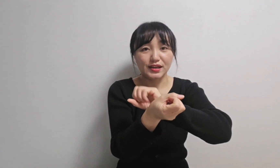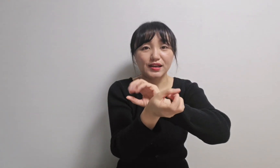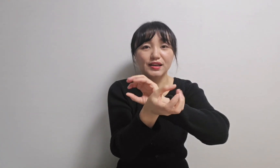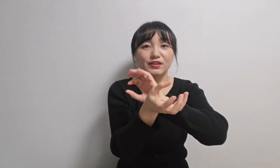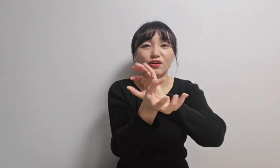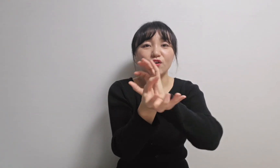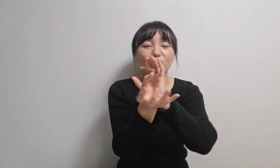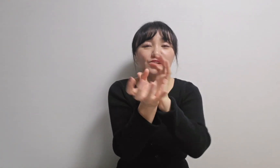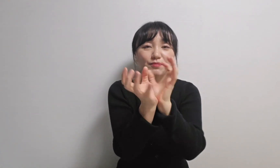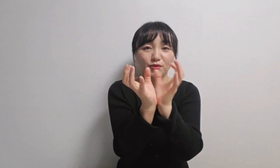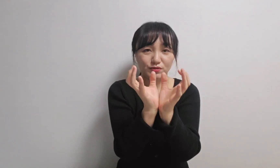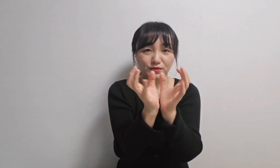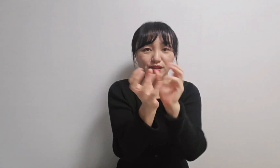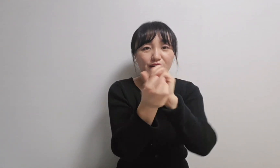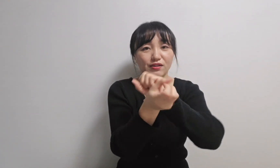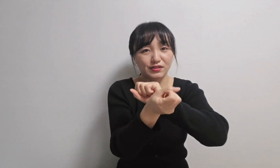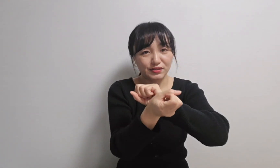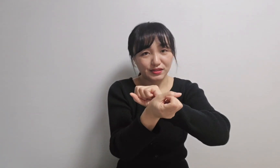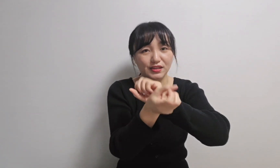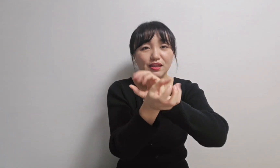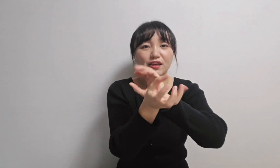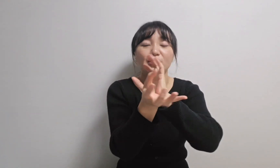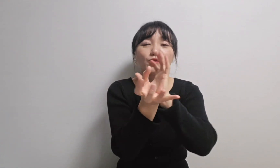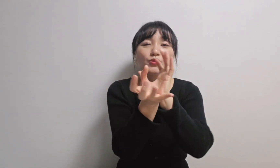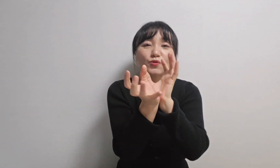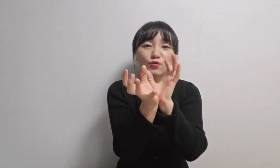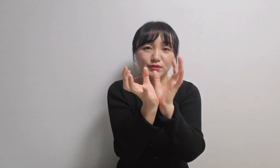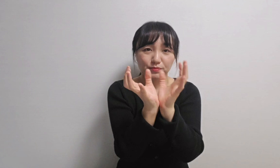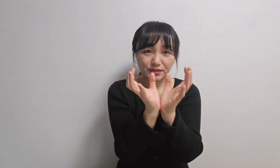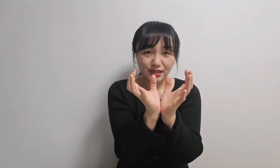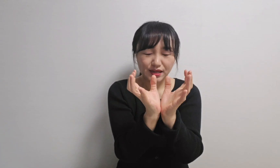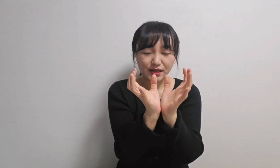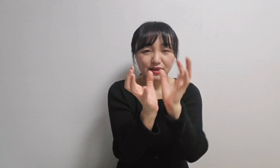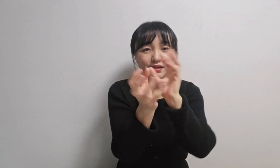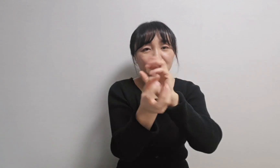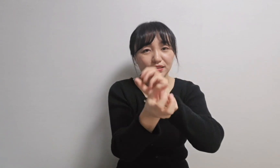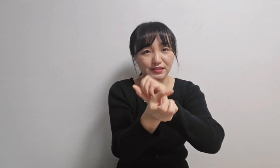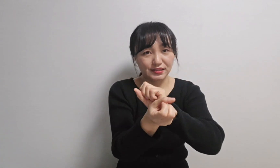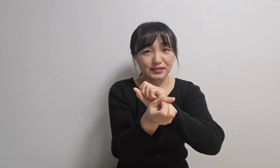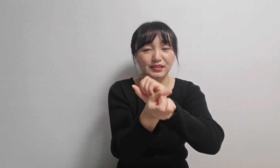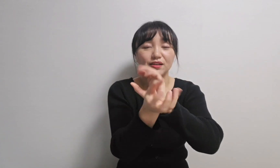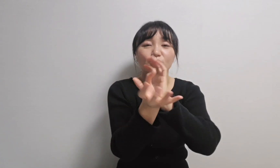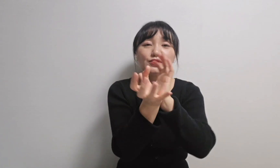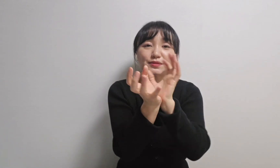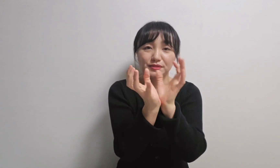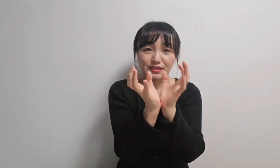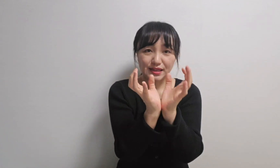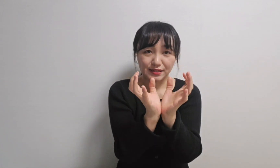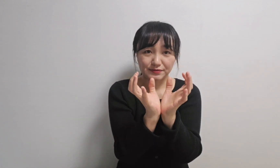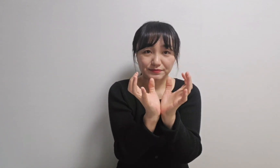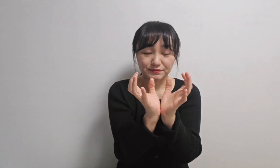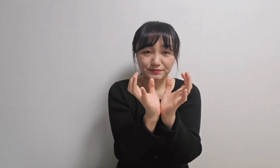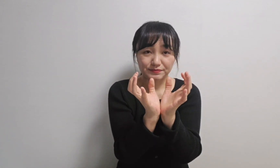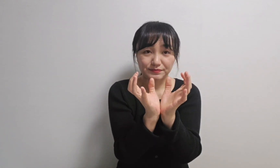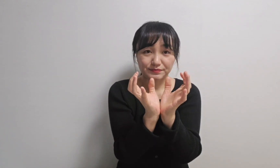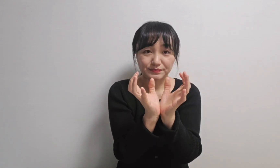쳤다가 이렇게 펴시면 돼요. 꽃이 피다. 꽃이 피다.